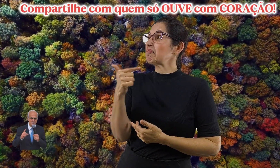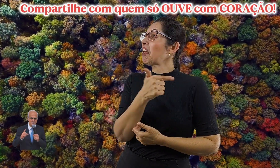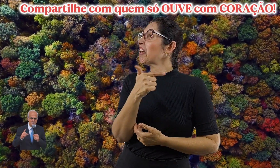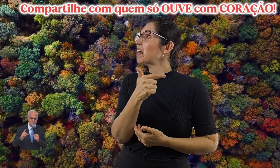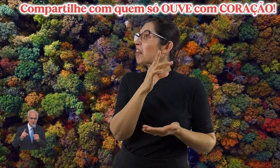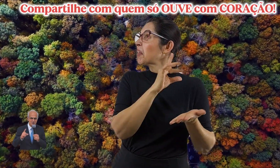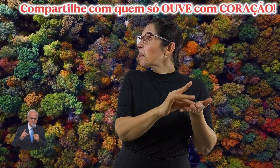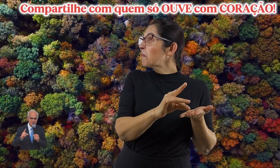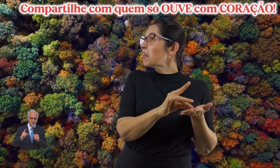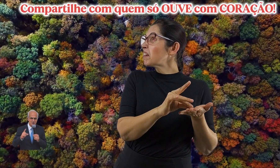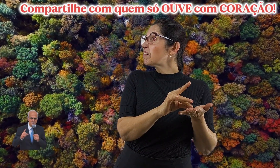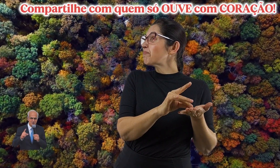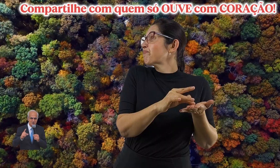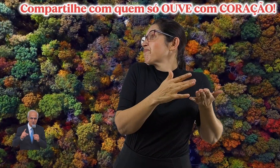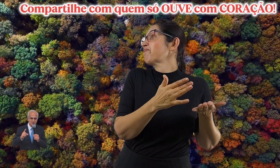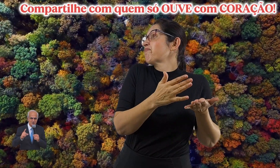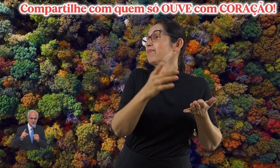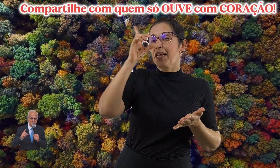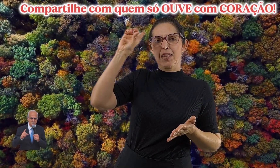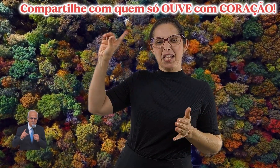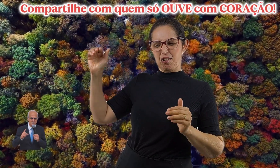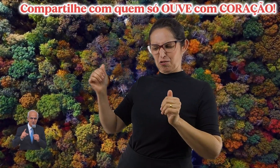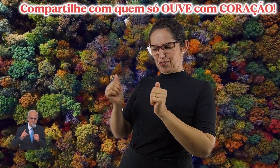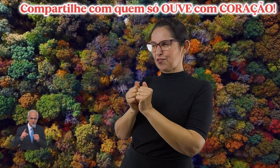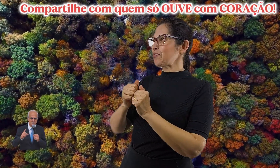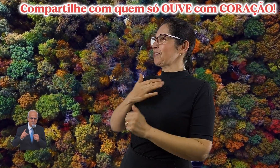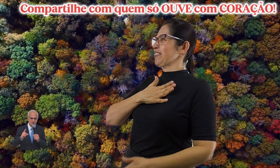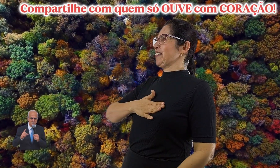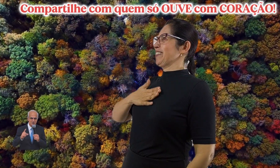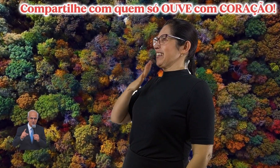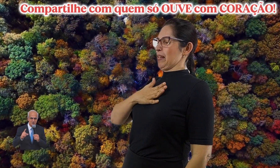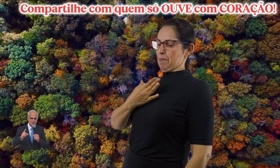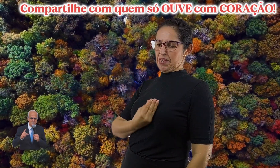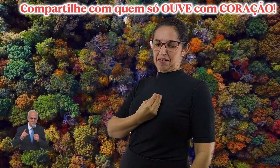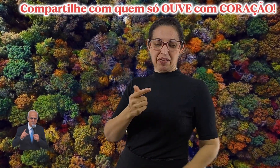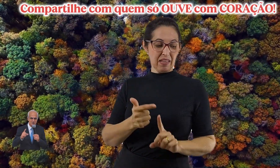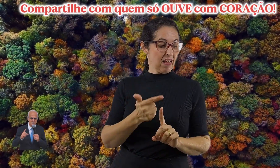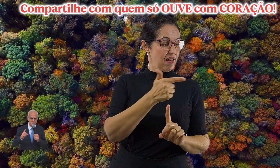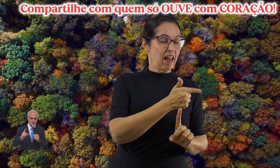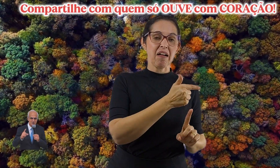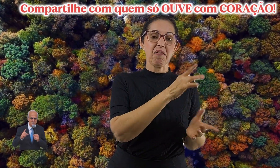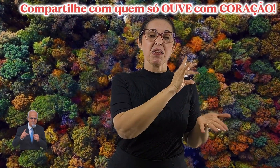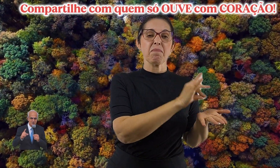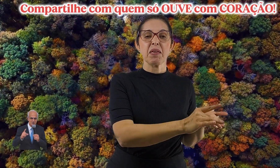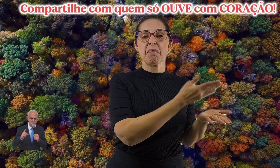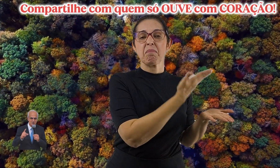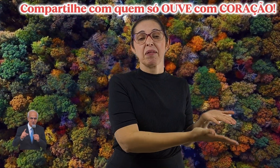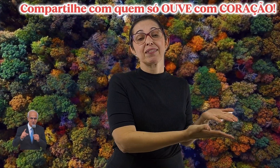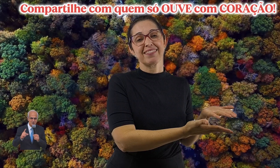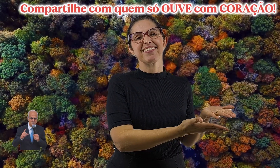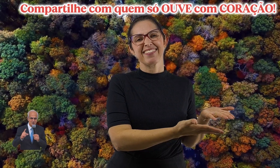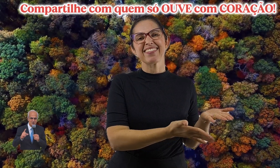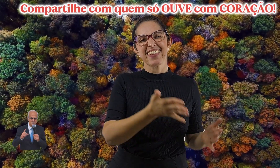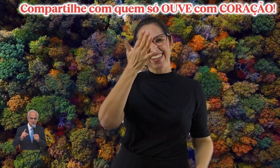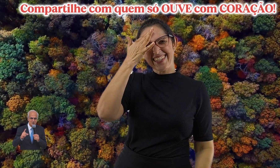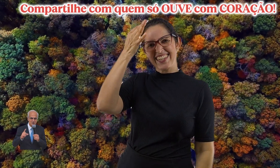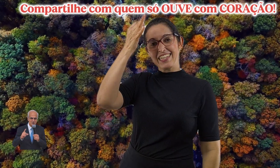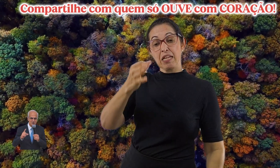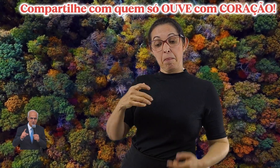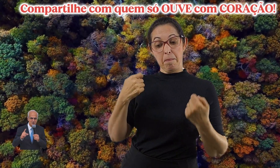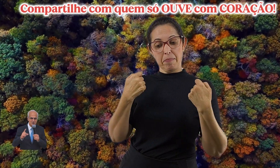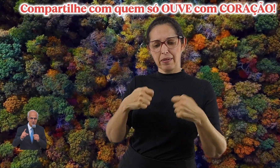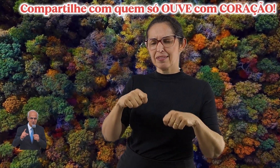Mas Aitofel está com ele. Mas se o Senhor se agradar de mim, quem é Aitofel? Ele transtorna o conselho de Aitofel. É a certeza do homem. Eu só preciso de